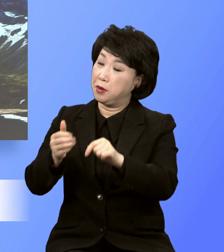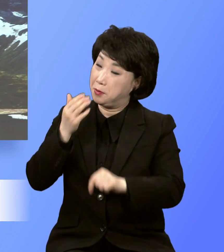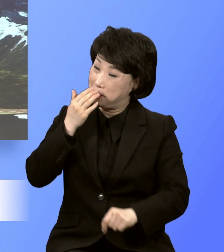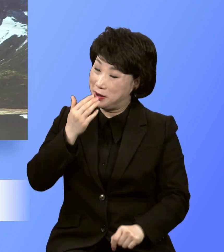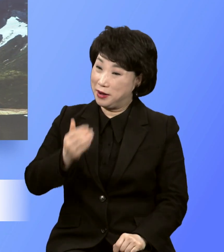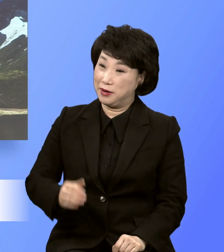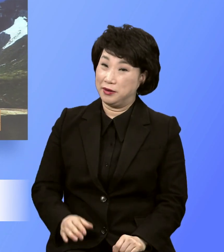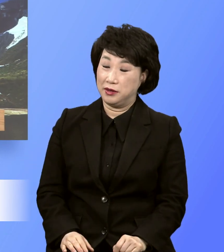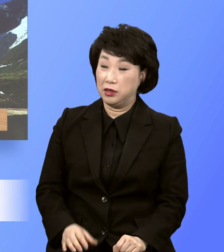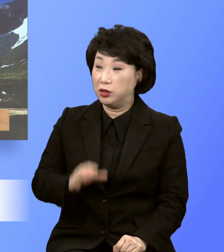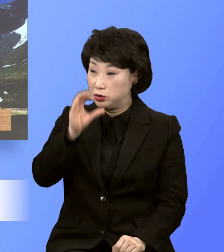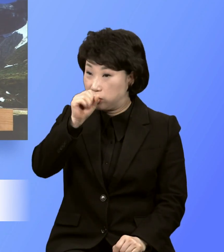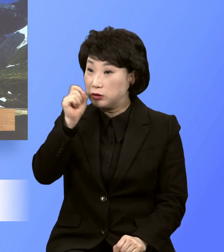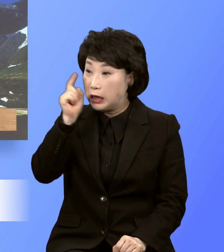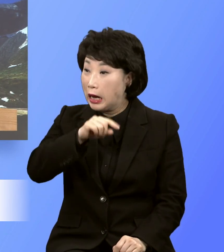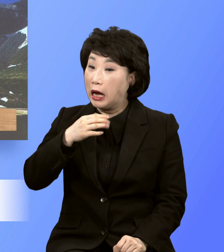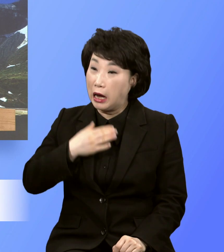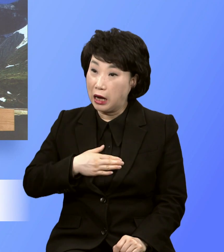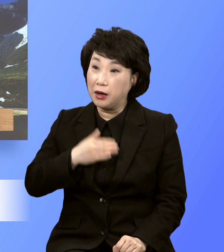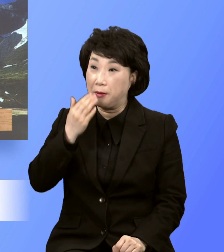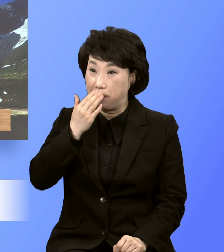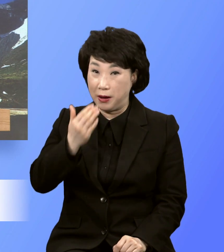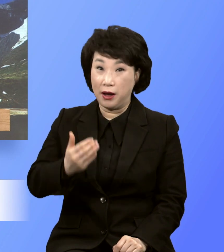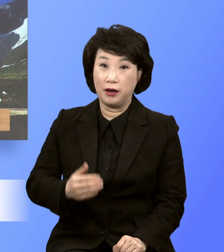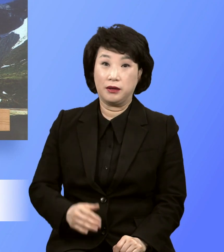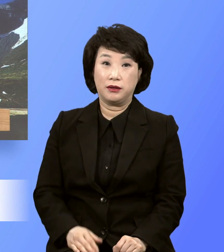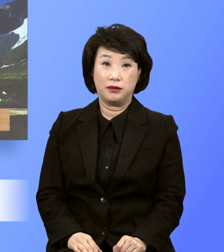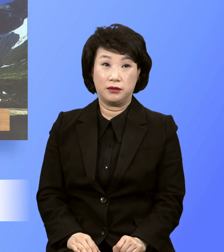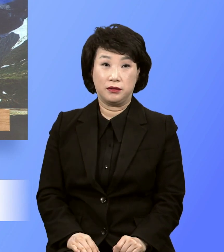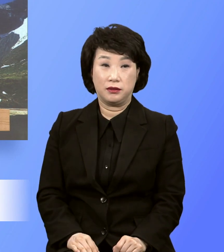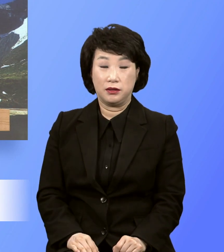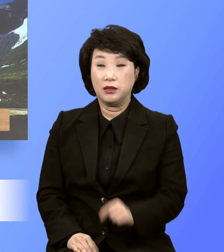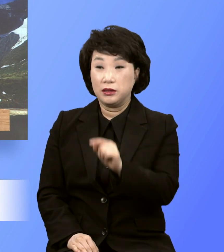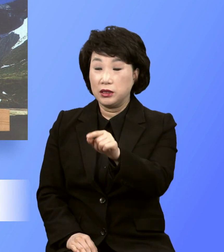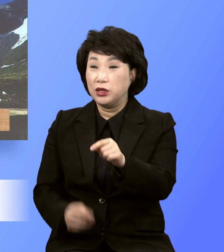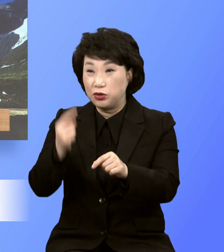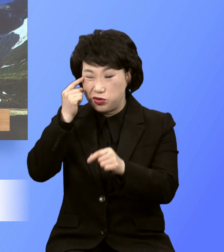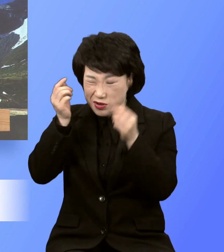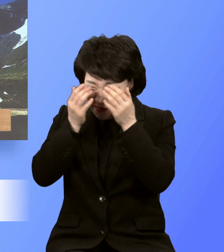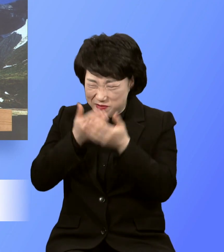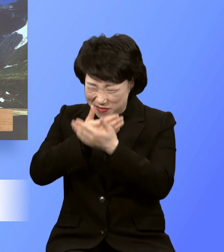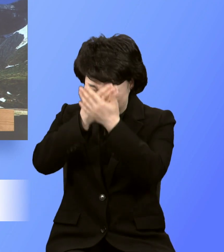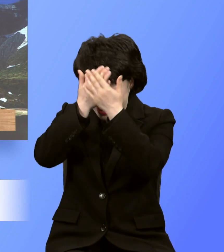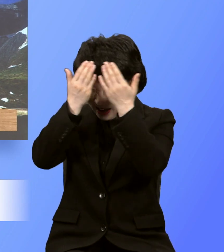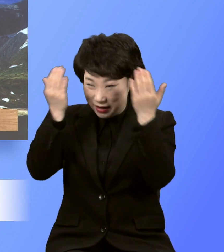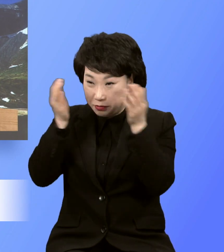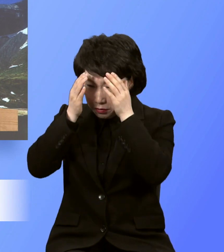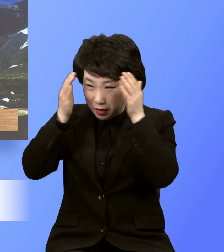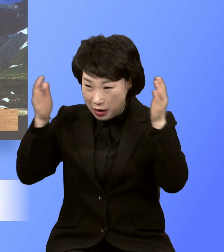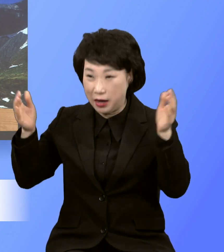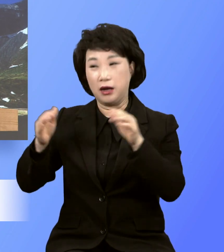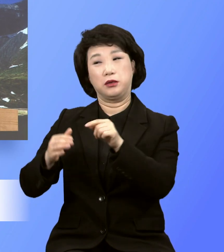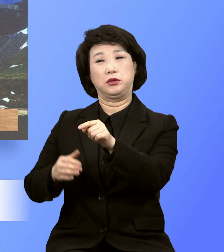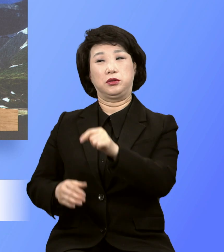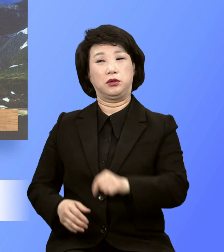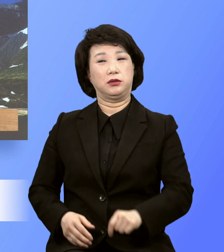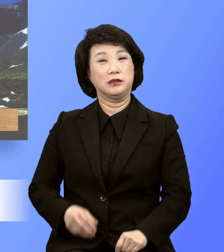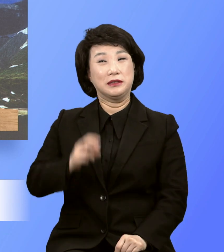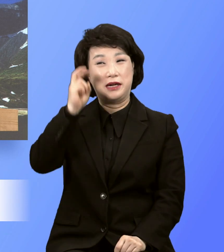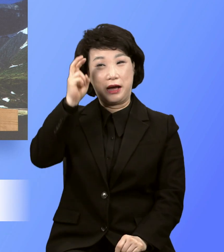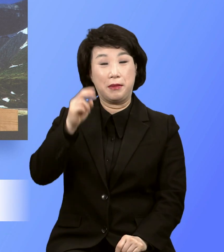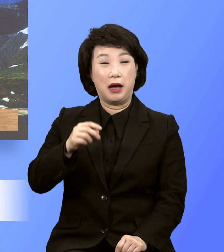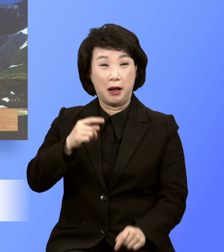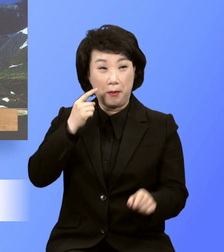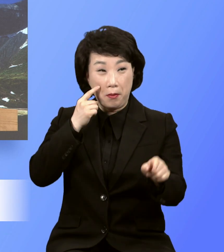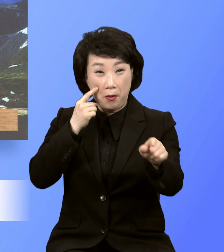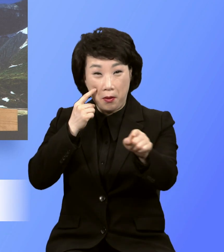것이요 선악을 알게 될 것이요 네 눈이 확 밝아져서 아마